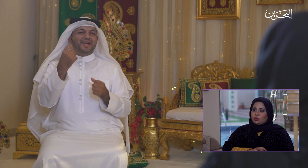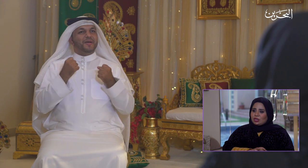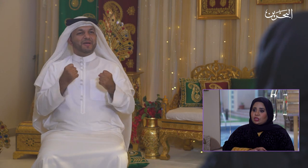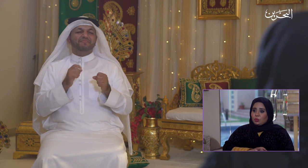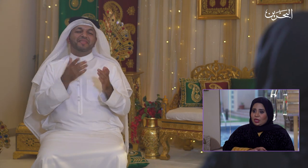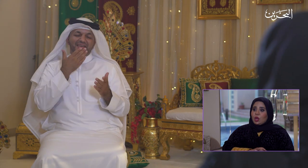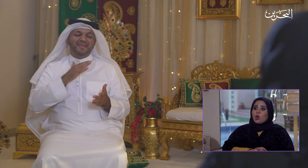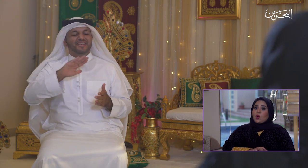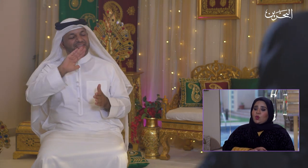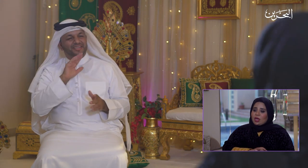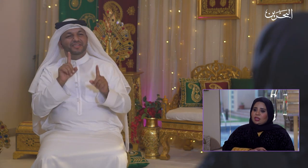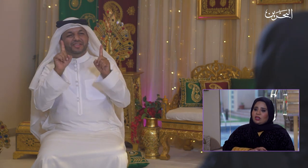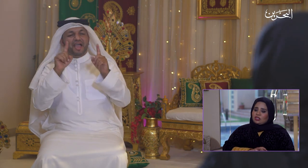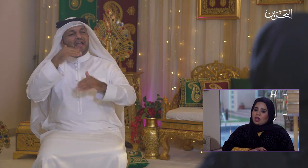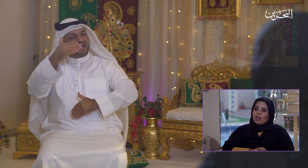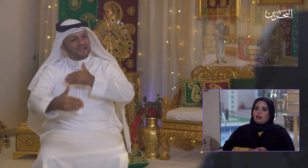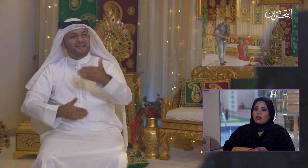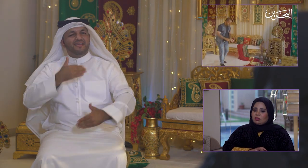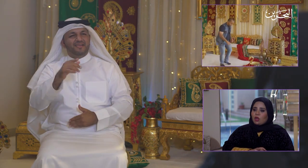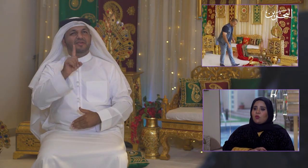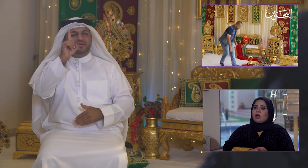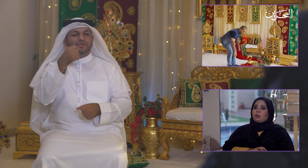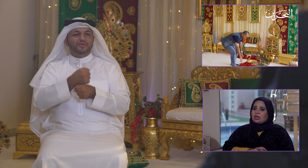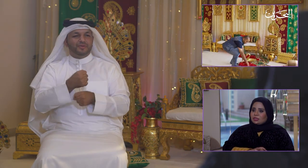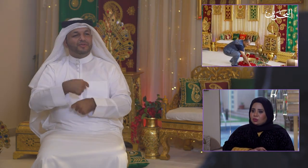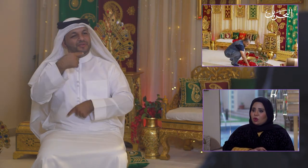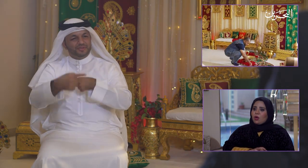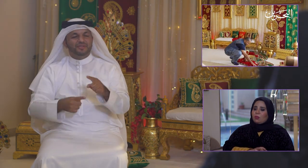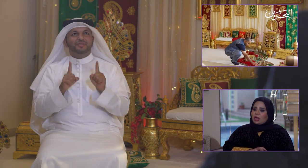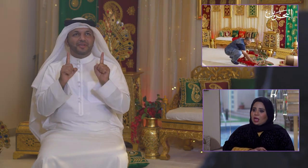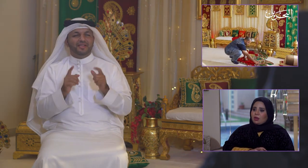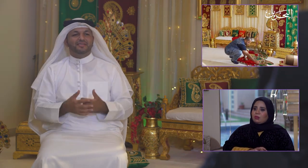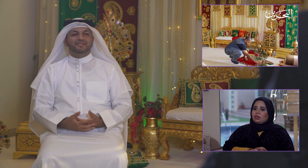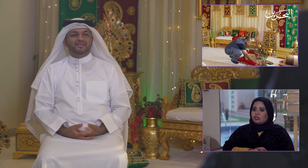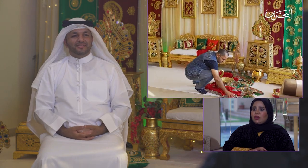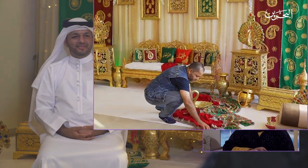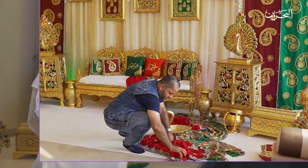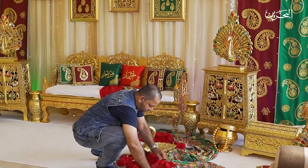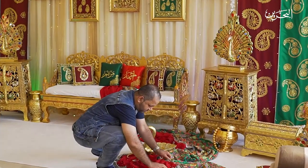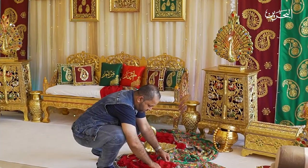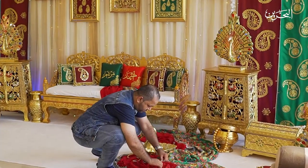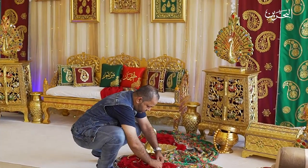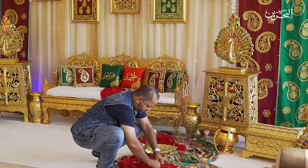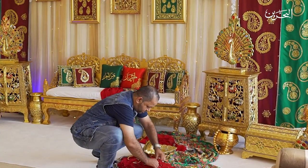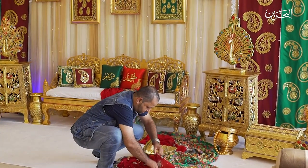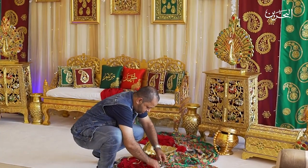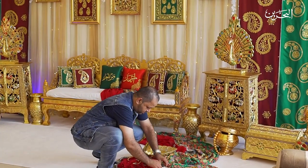شوي شوي، وبعدين إن شاء الله راح تتطور مع الاستمرار مع العمل مع الاجتهاد بإذن الله تعالى.